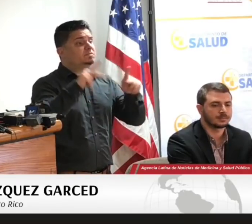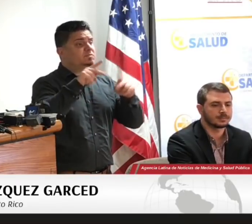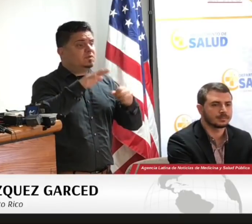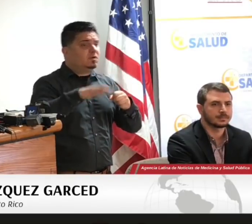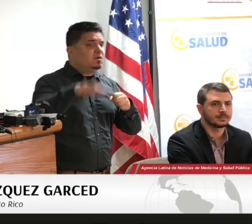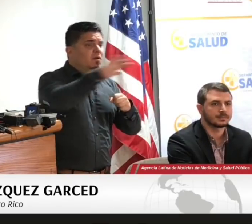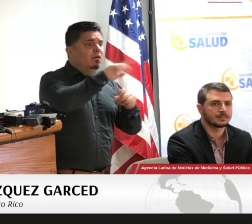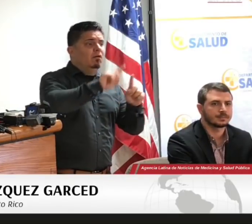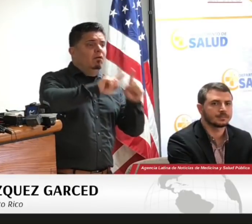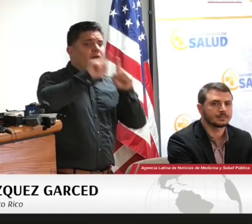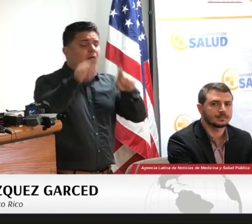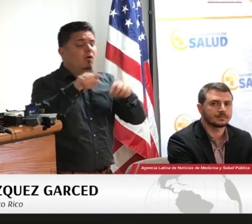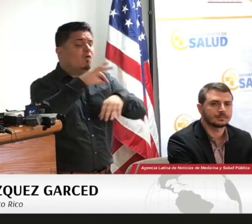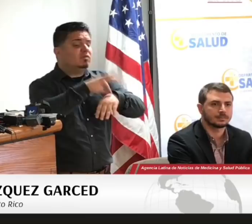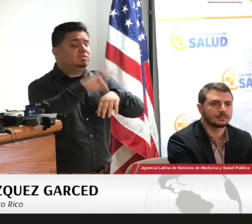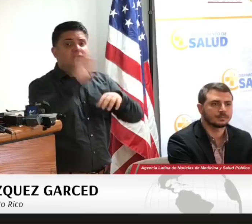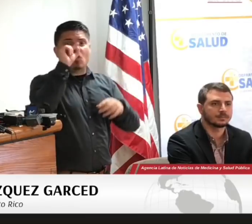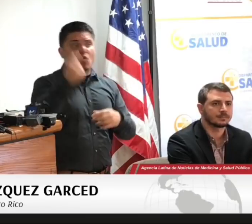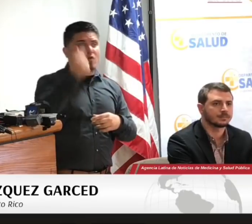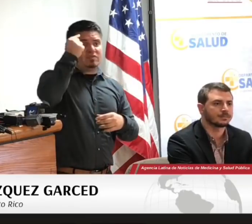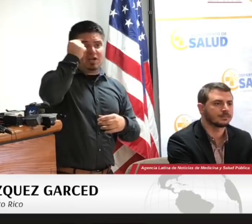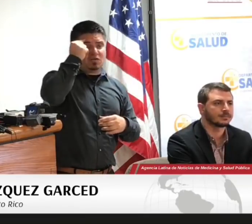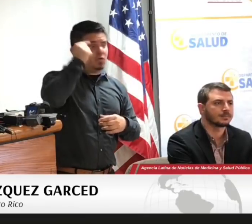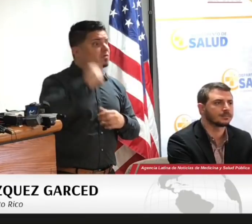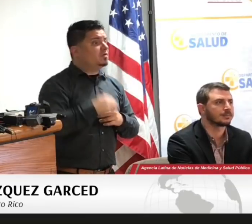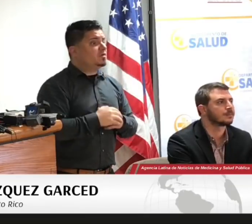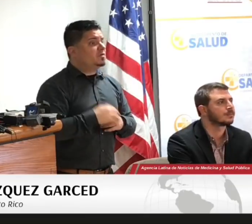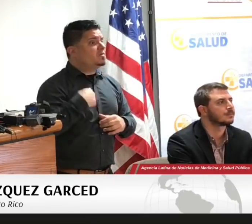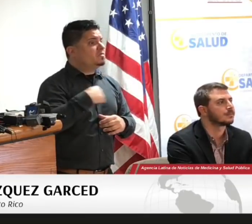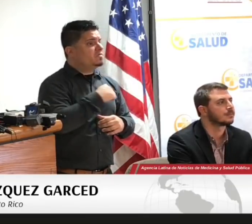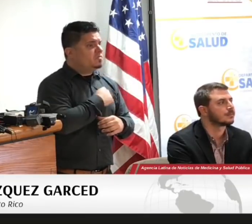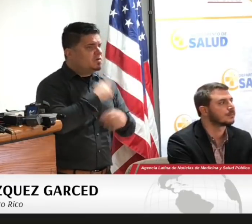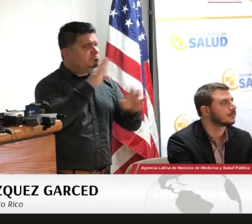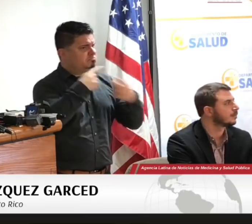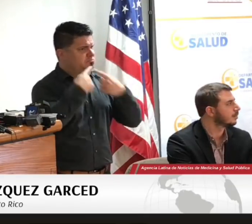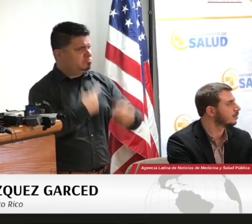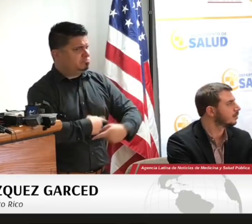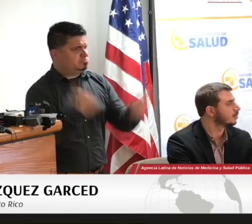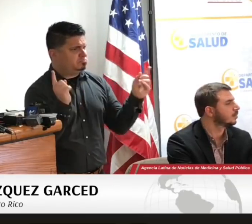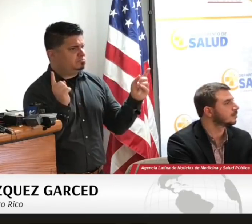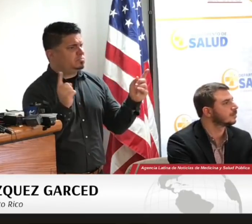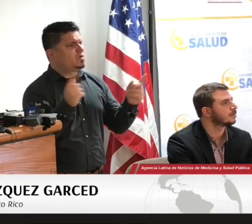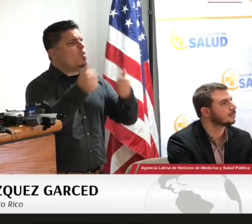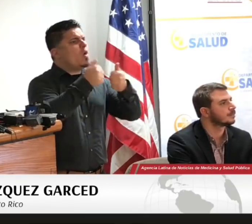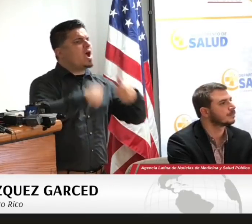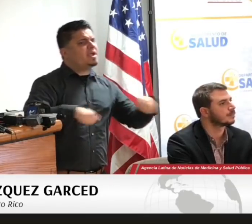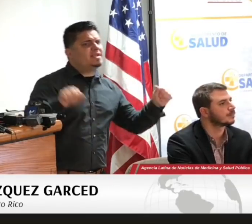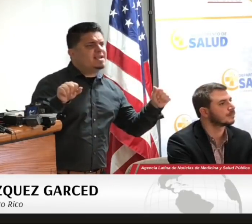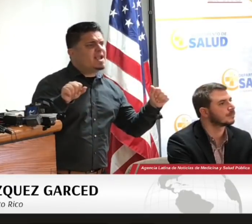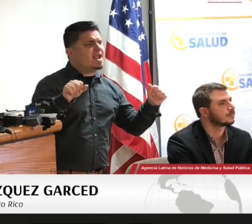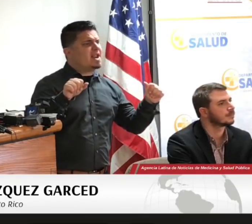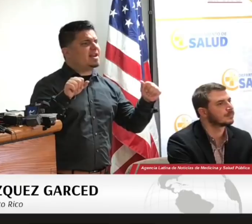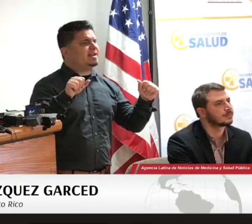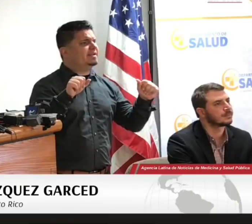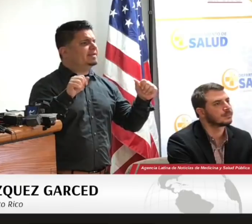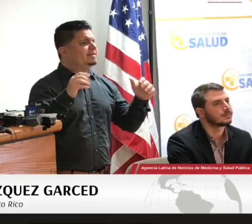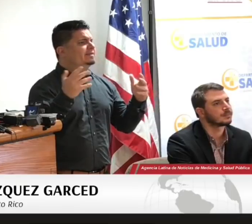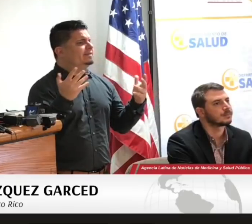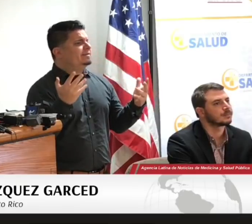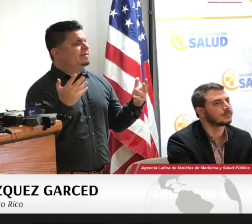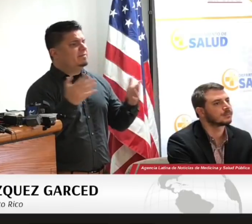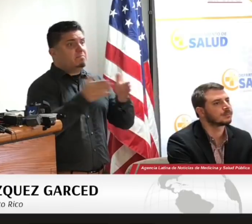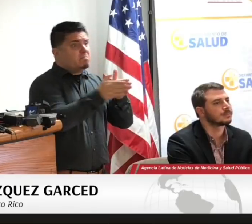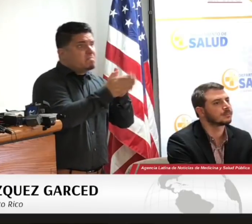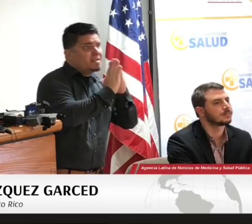gobierno, estamos decretando que toda aquella licencia o toda aquella solicitud